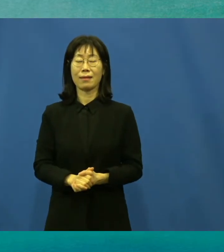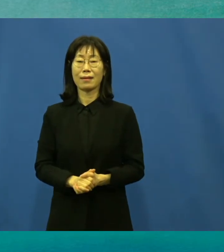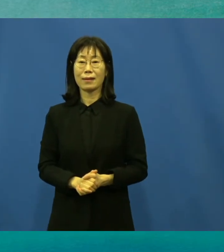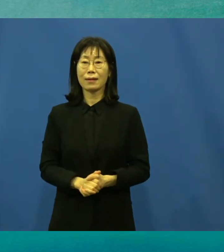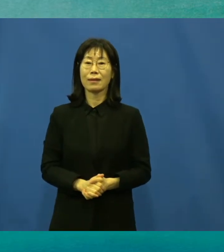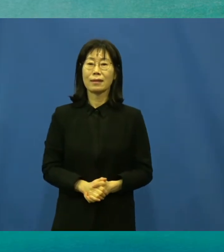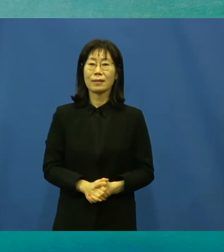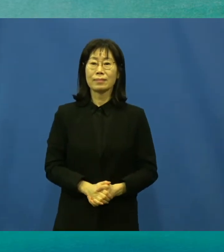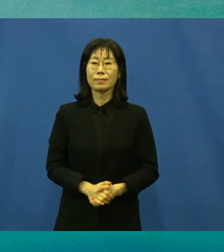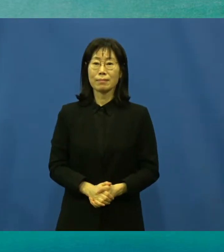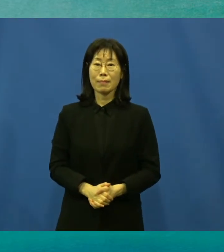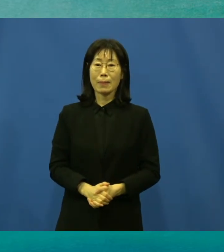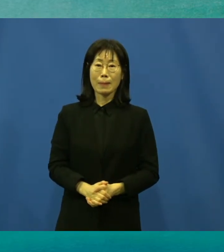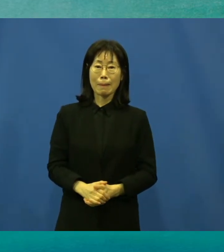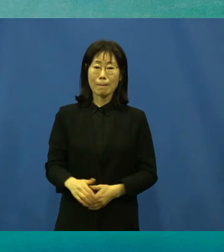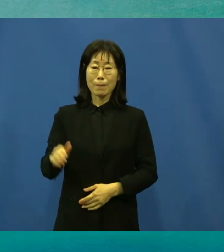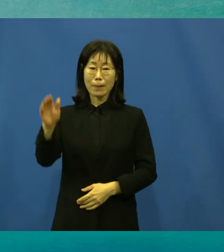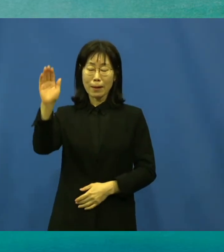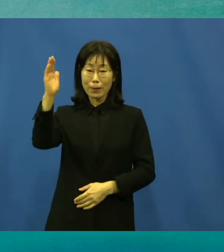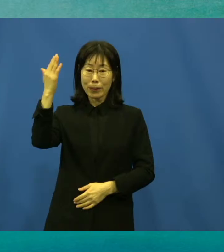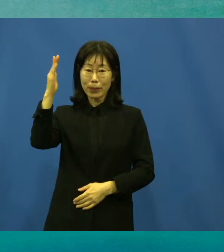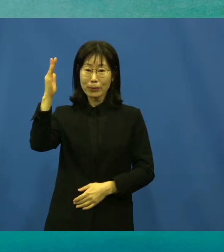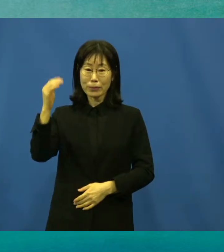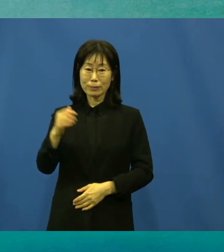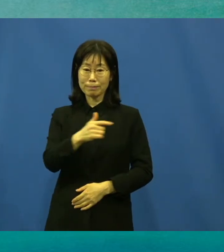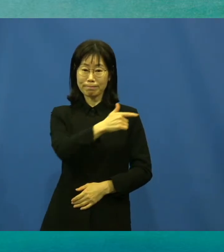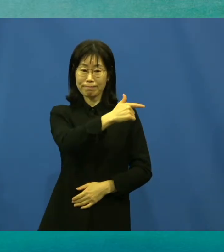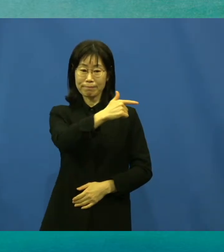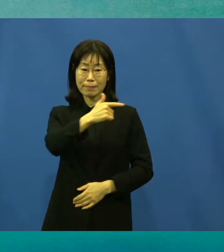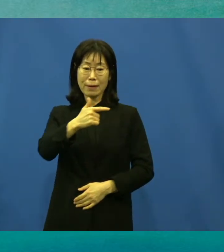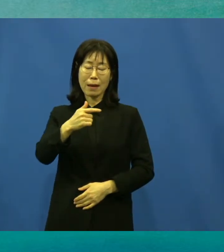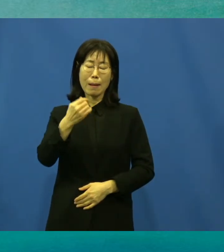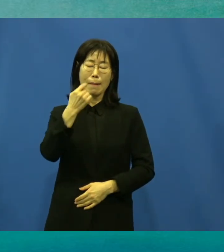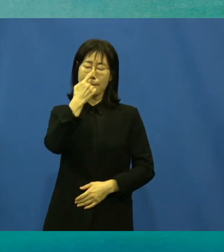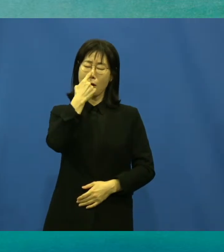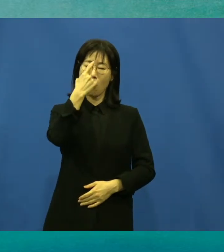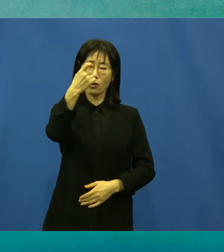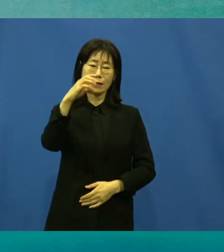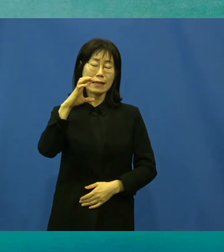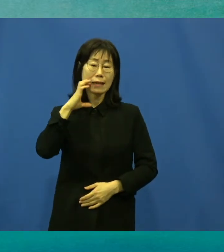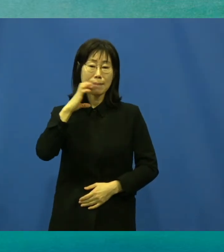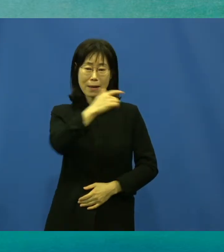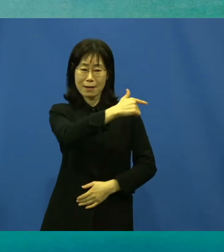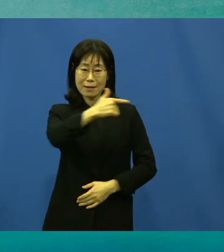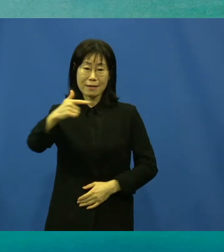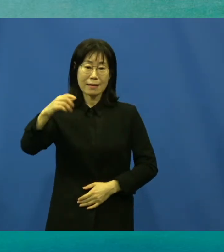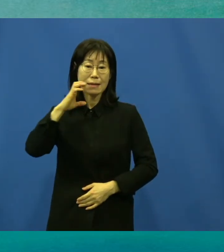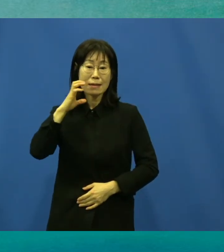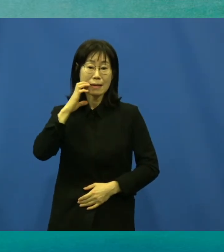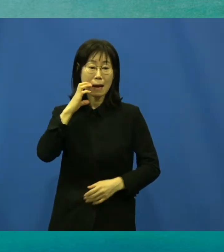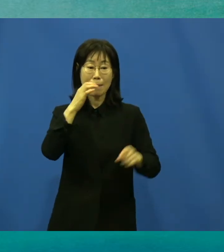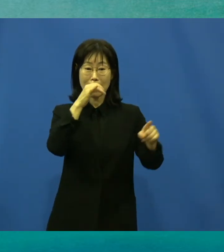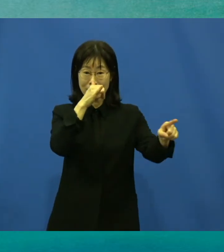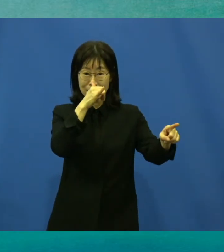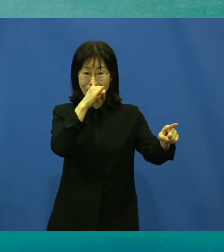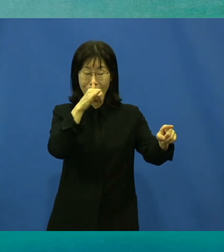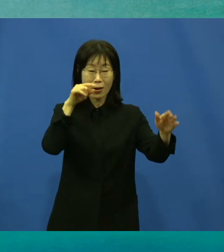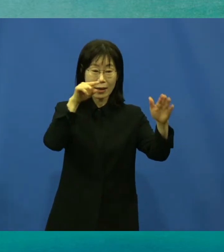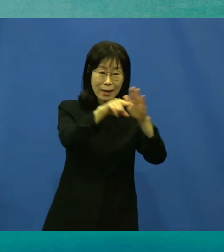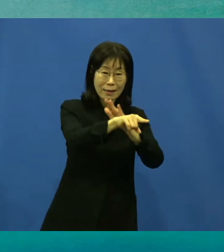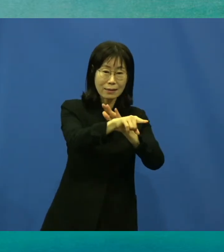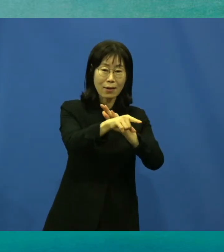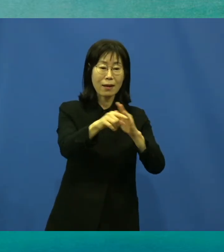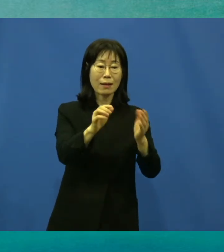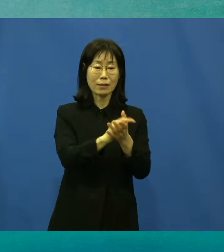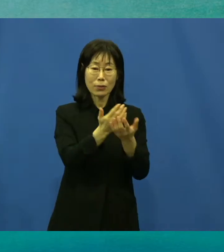현대인들에게 멋진 카페는 매력적이고 인기가 높습니다. 그러나 기도실 방석은 곰팡이가 피어